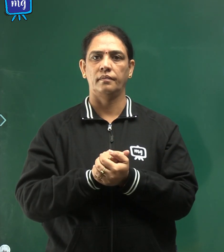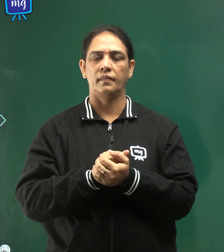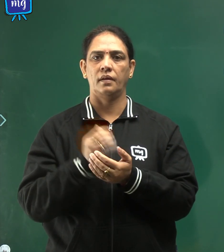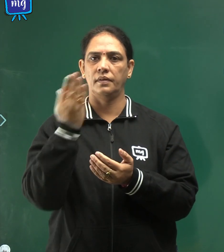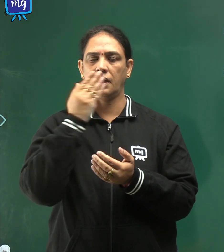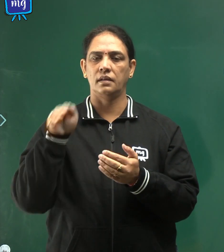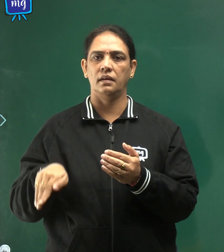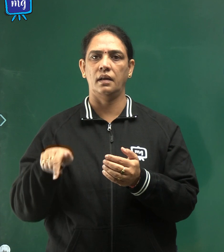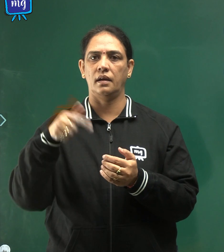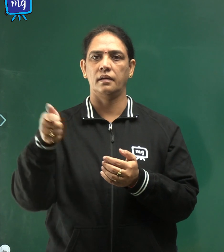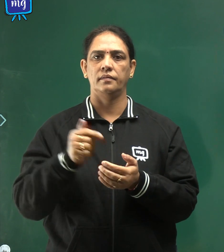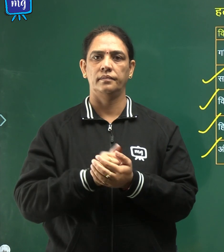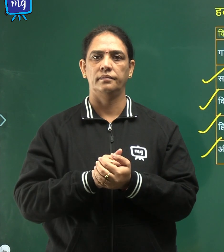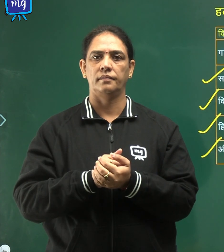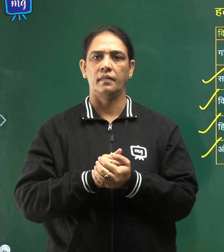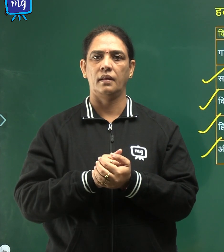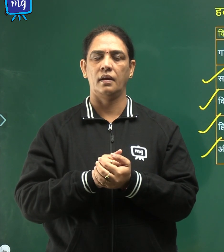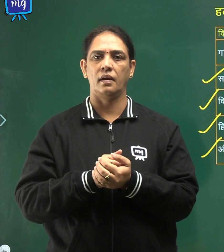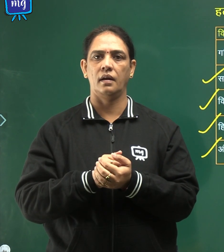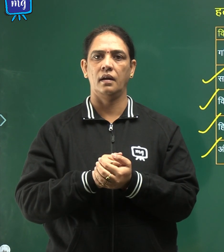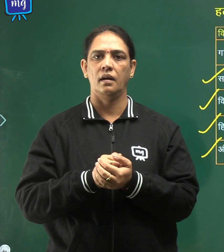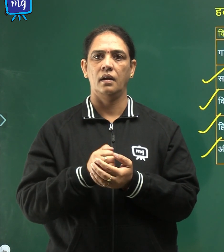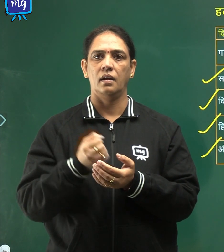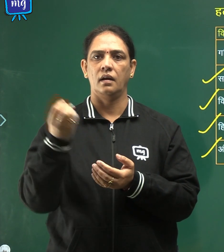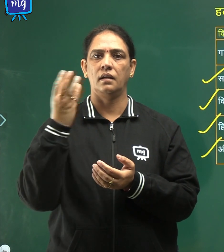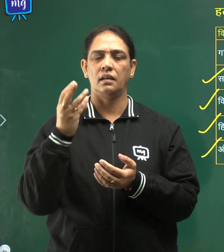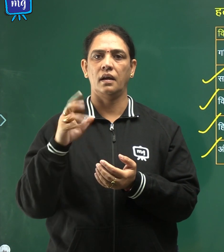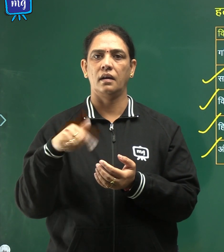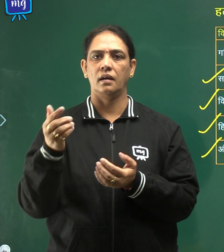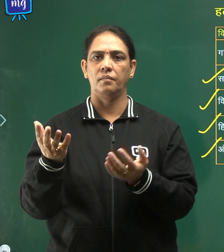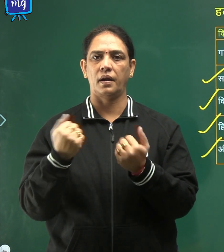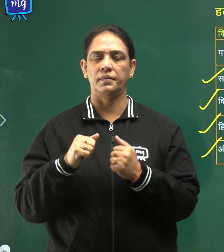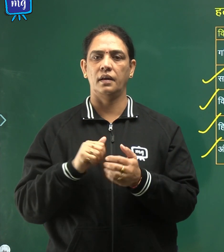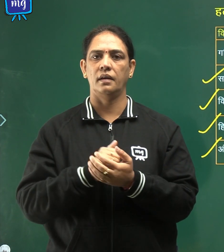विद्यार्थी ने कितने अंक प्राप्त किए?